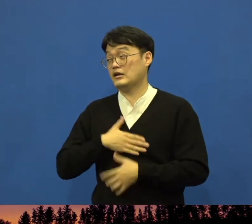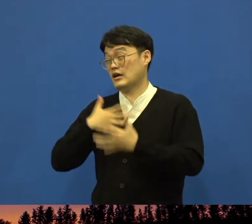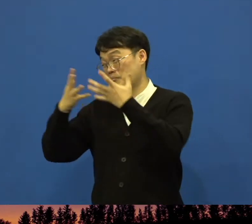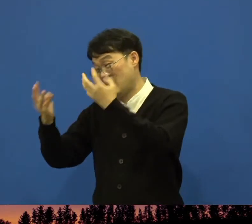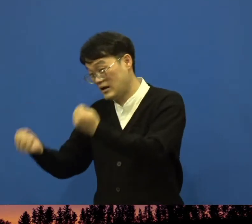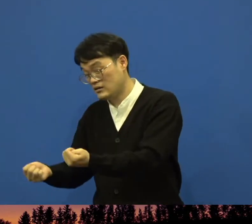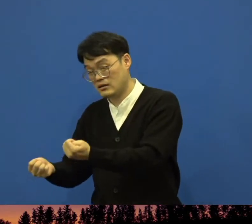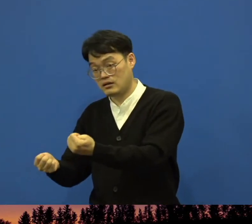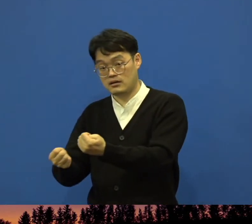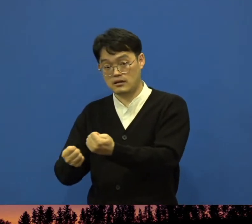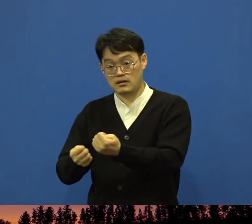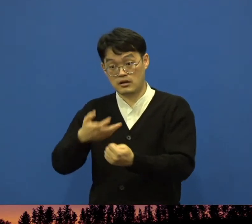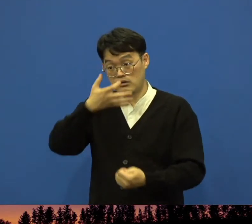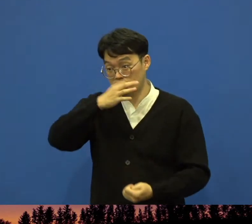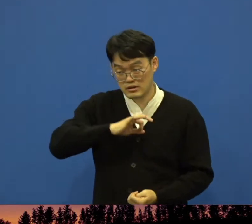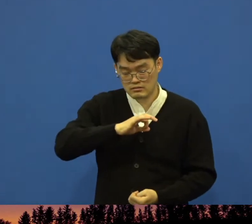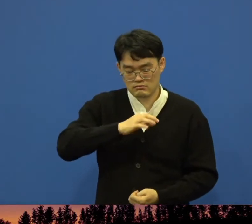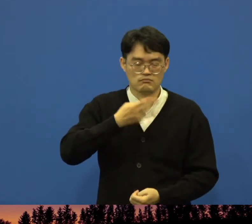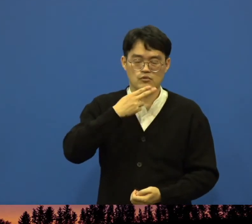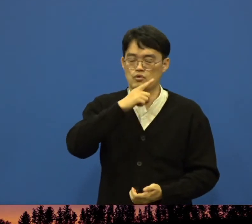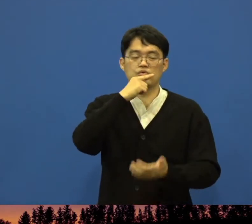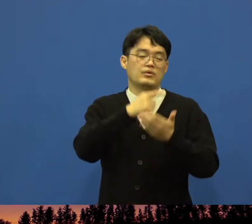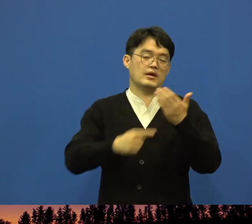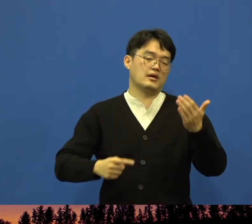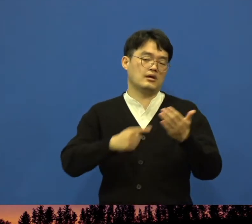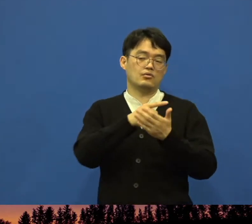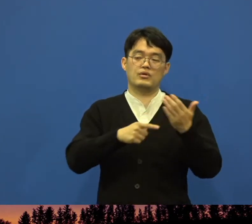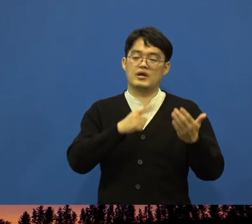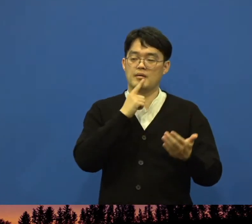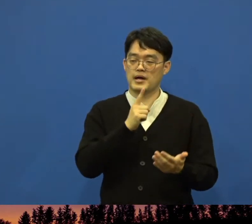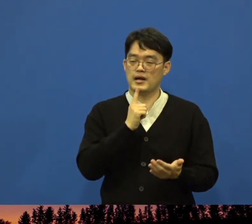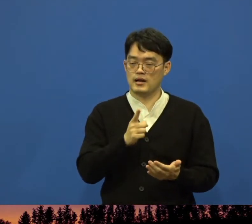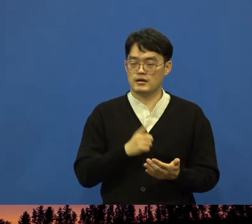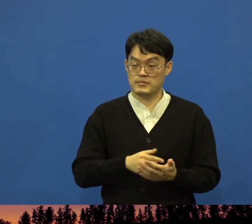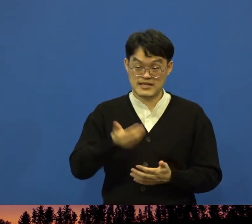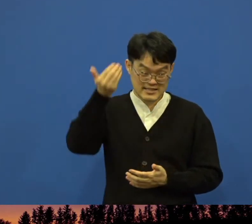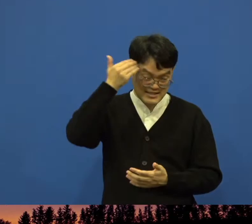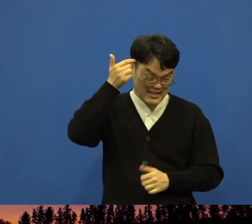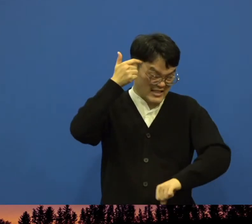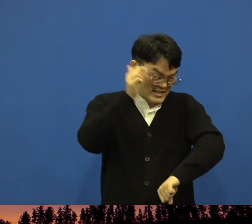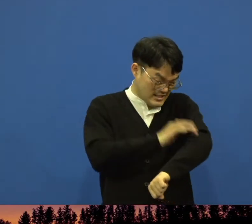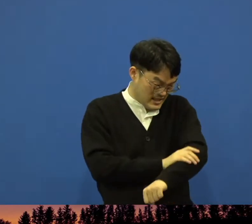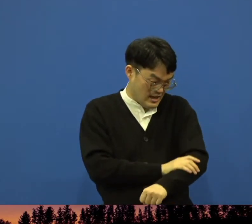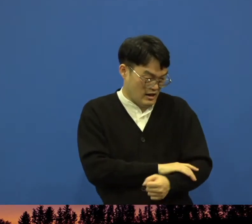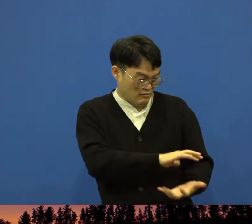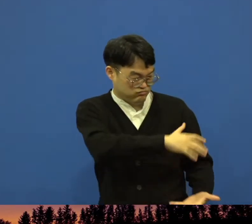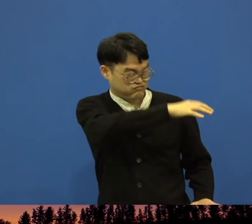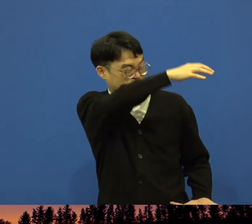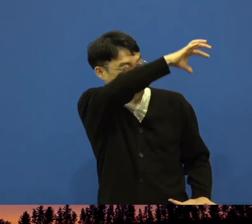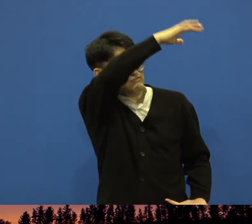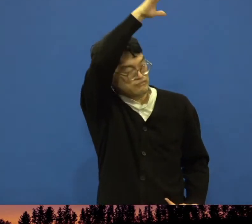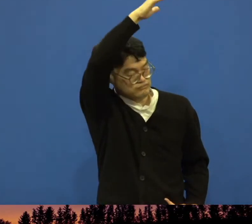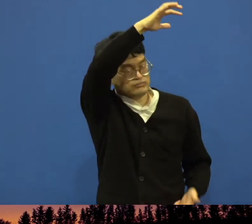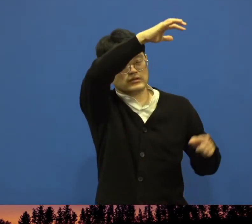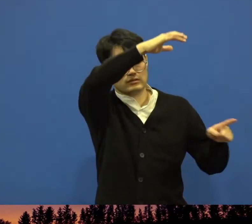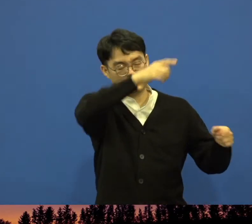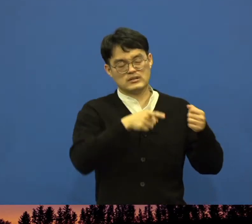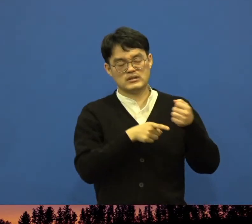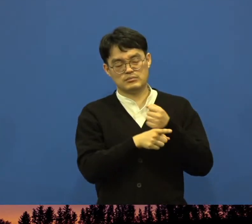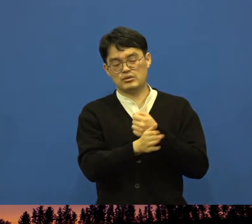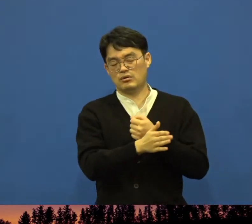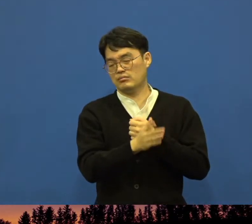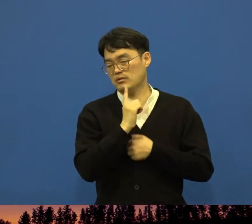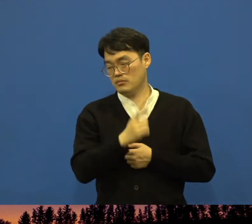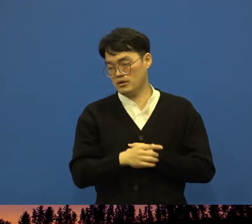독이 된다. 이런 지혜와 지식이 쌓이지만 유익이 없다는 얘기, 의미 없다는 거예요. 여러분 요즘 지식 사회잖아요.